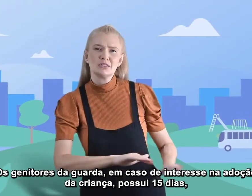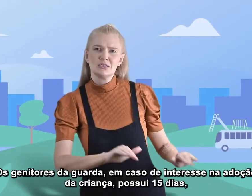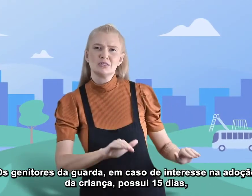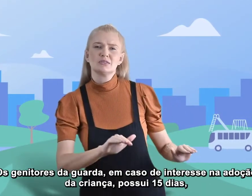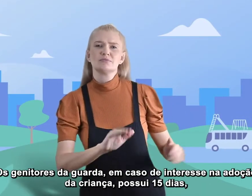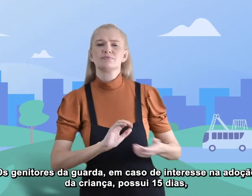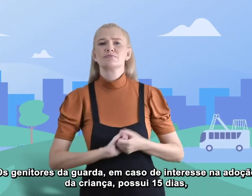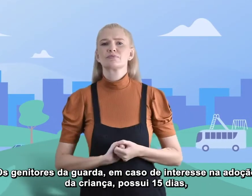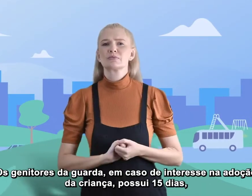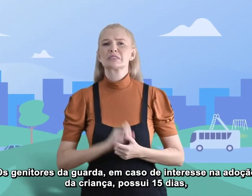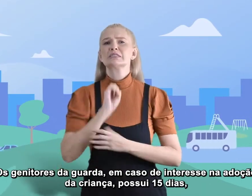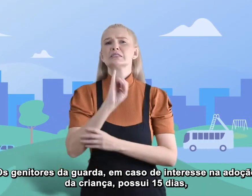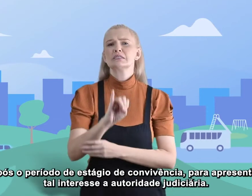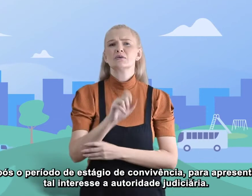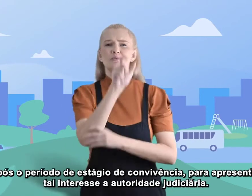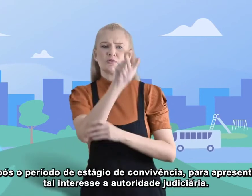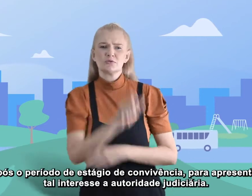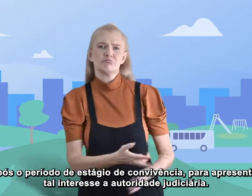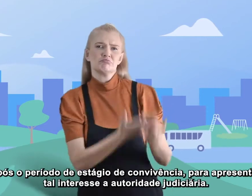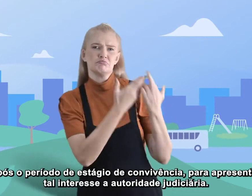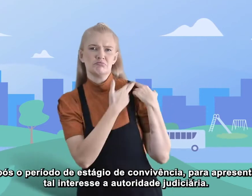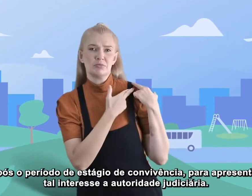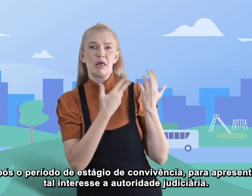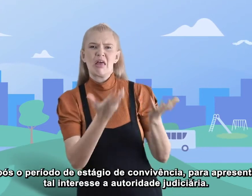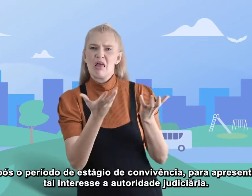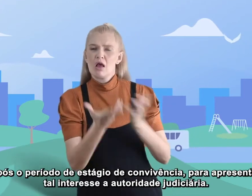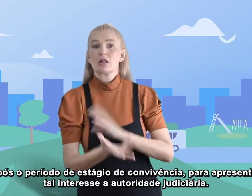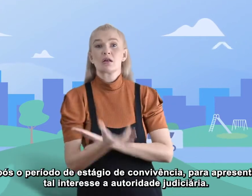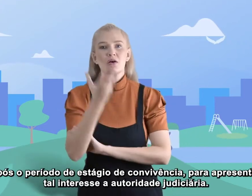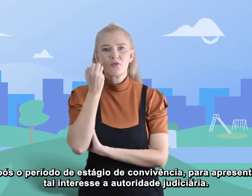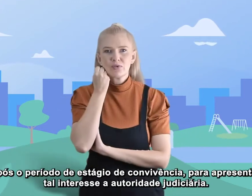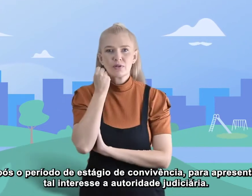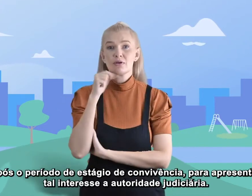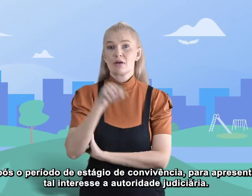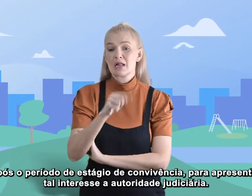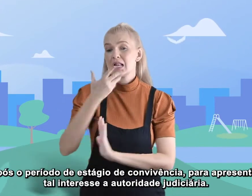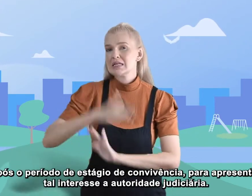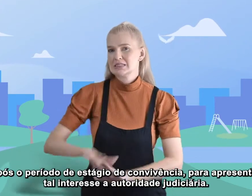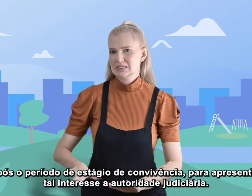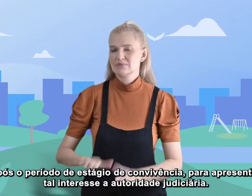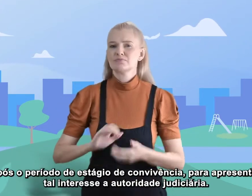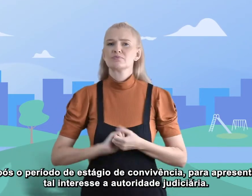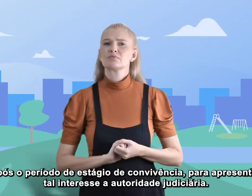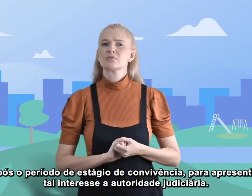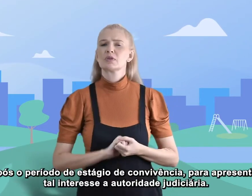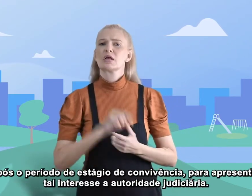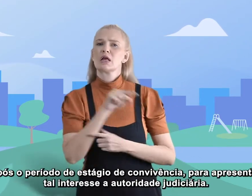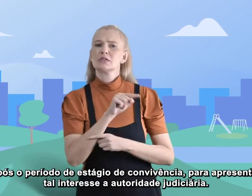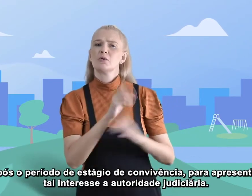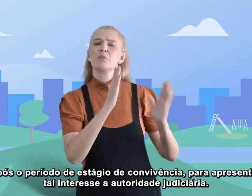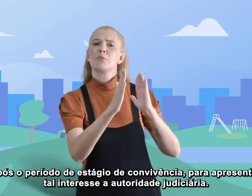possuem 15 dias, após o período de estágio de convivência, para apresentar tal interesse à